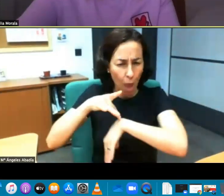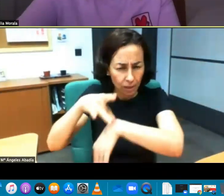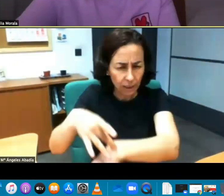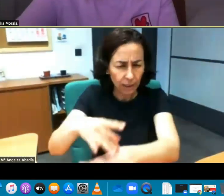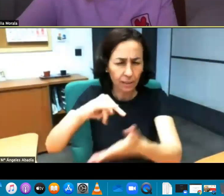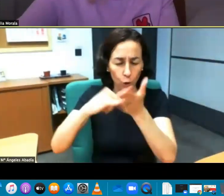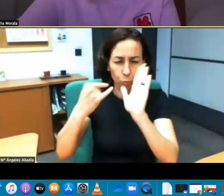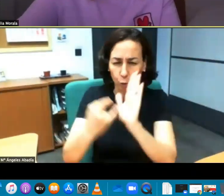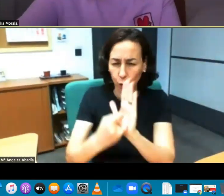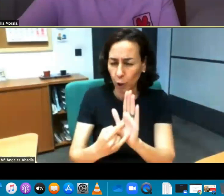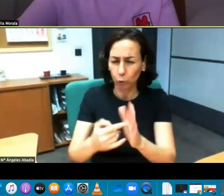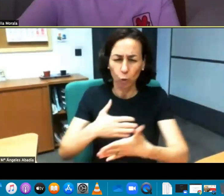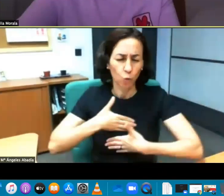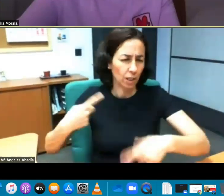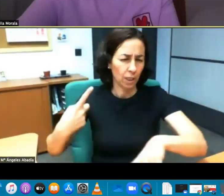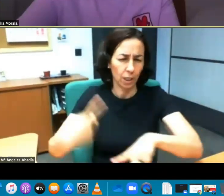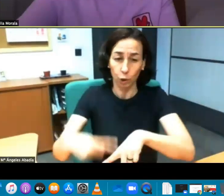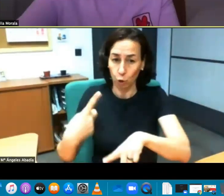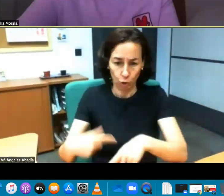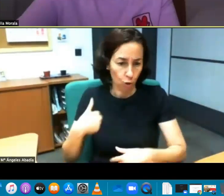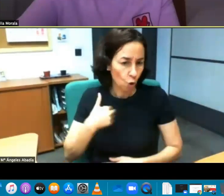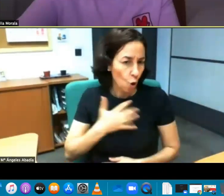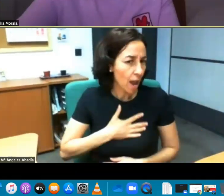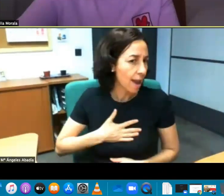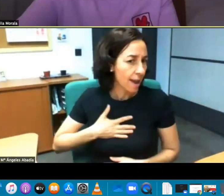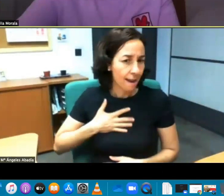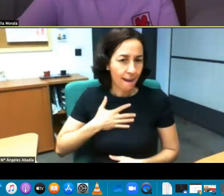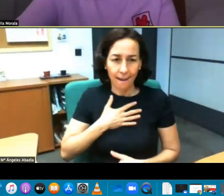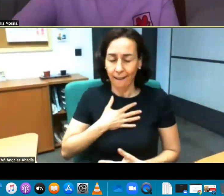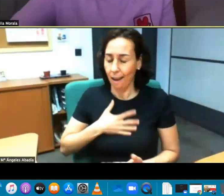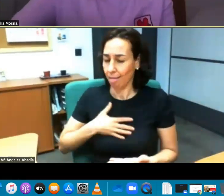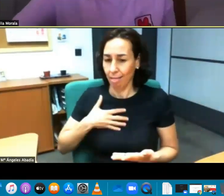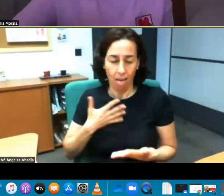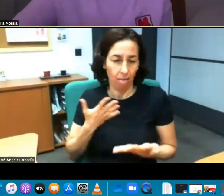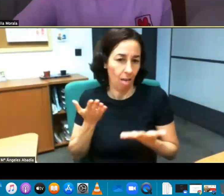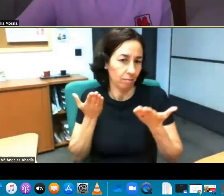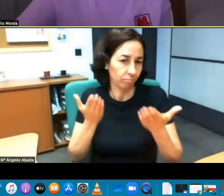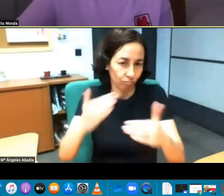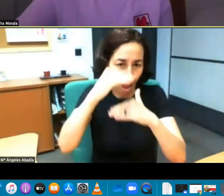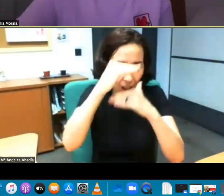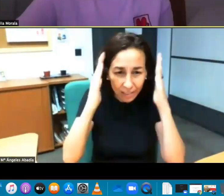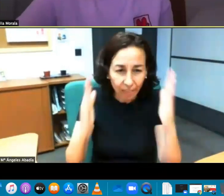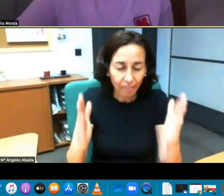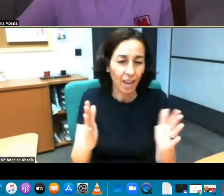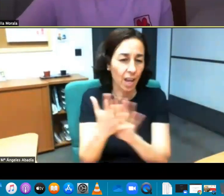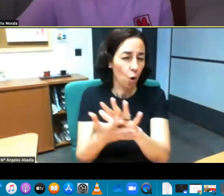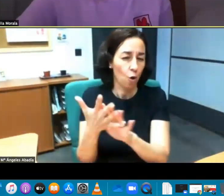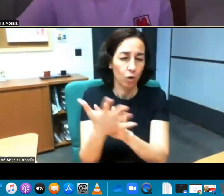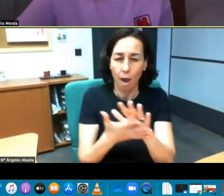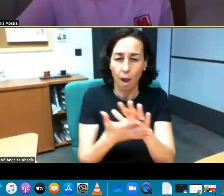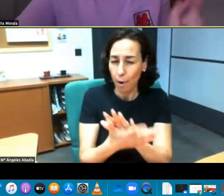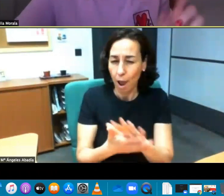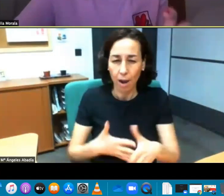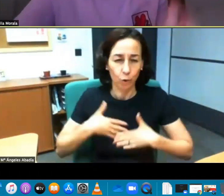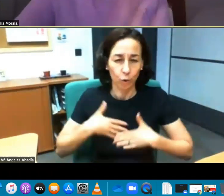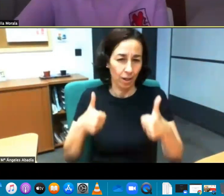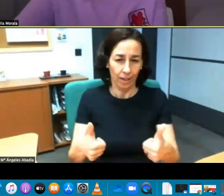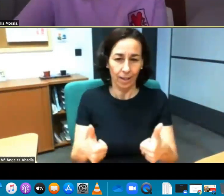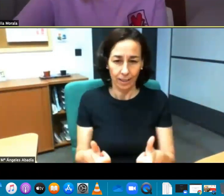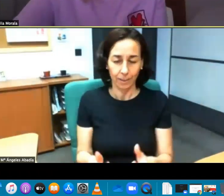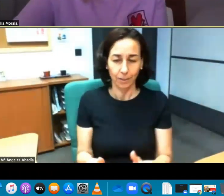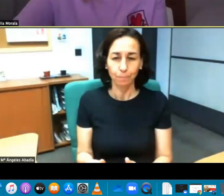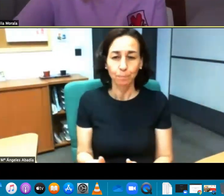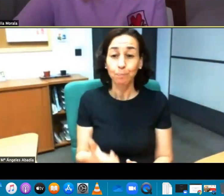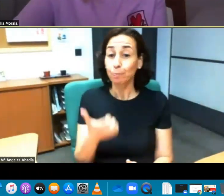por supuesto, estaré encantada de poder atenderos y de hablar y comentarlo. Pero sí en la